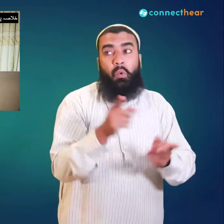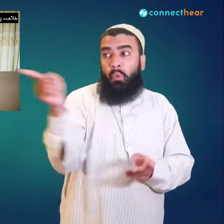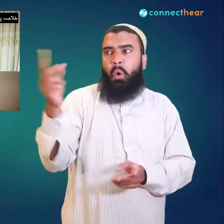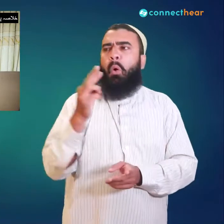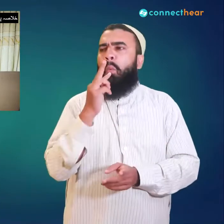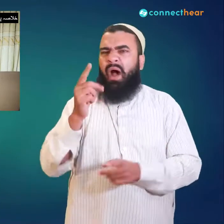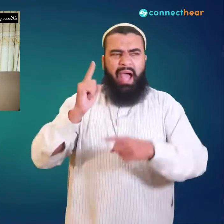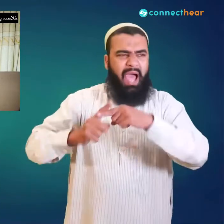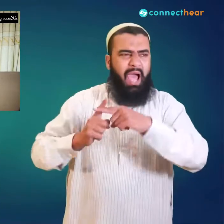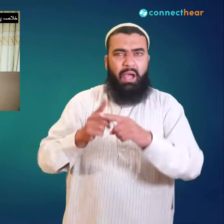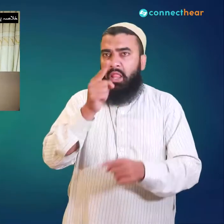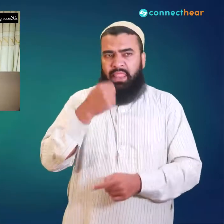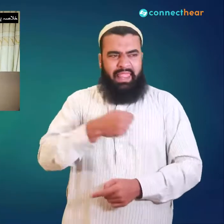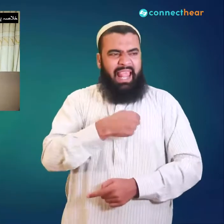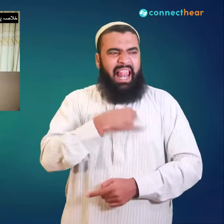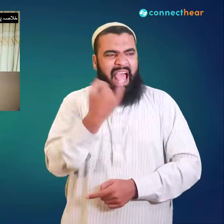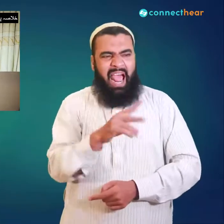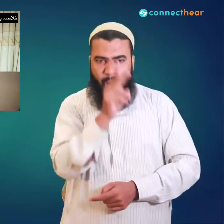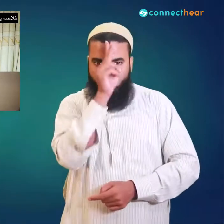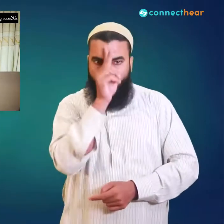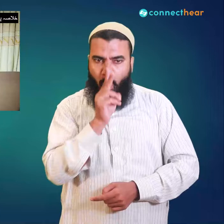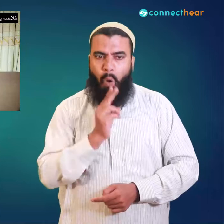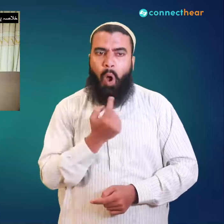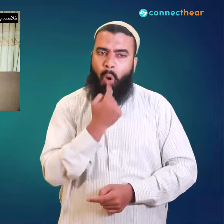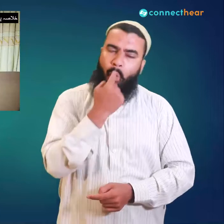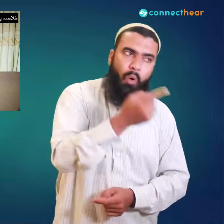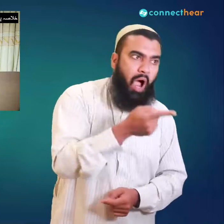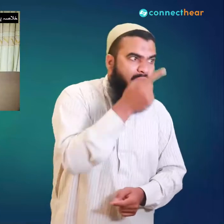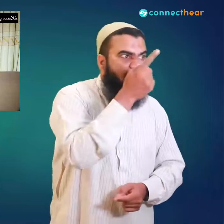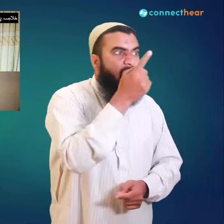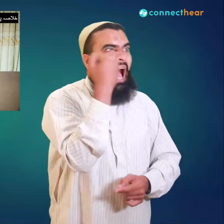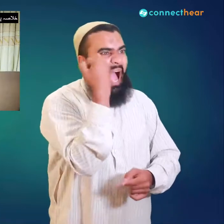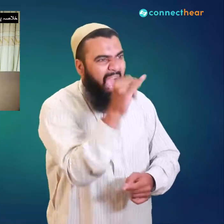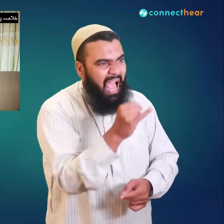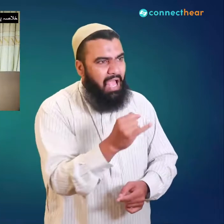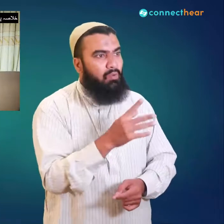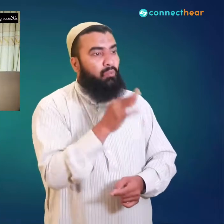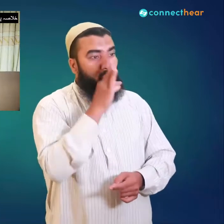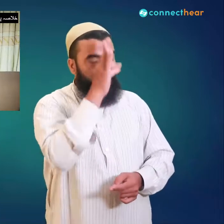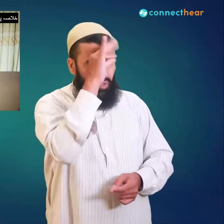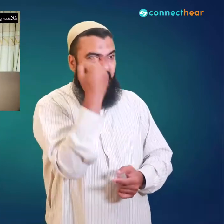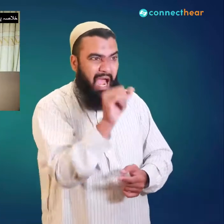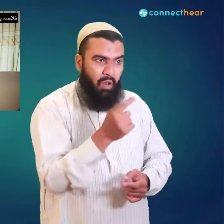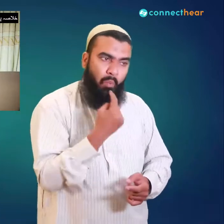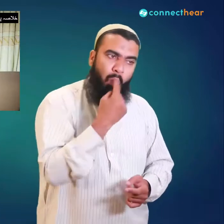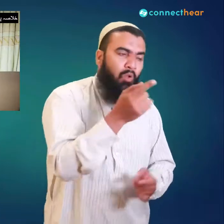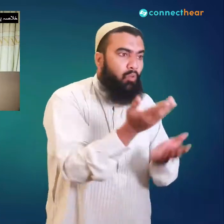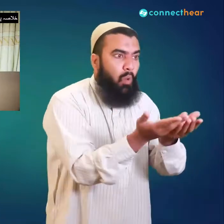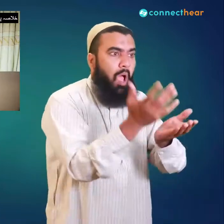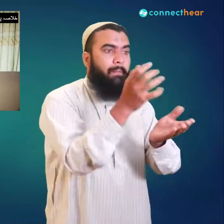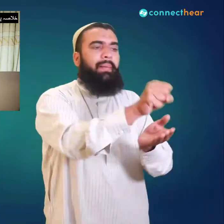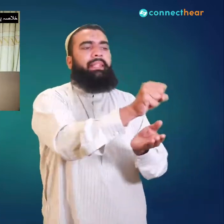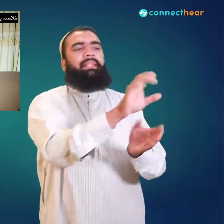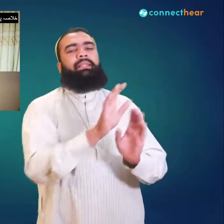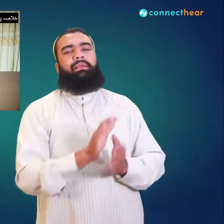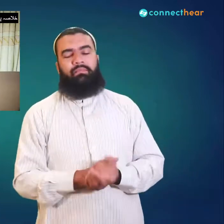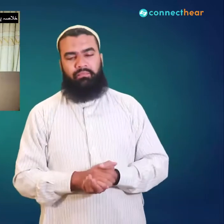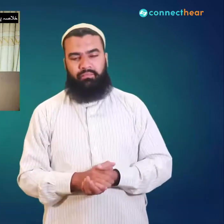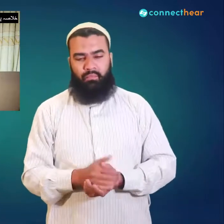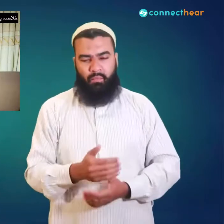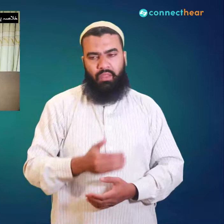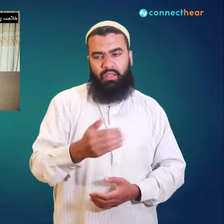نے اللہ اور اس کے رسول صلی اللہ علیہ وسلم کی مخالفت کی ہے۔ رکوع نمبر 17، آیت نمبر